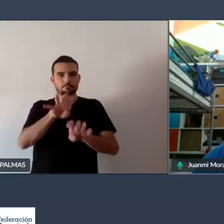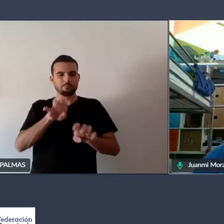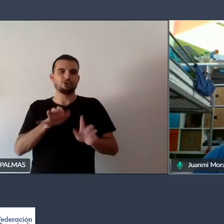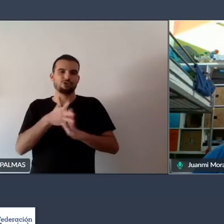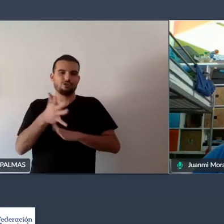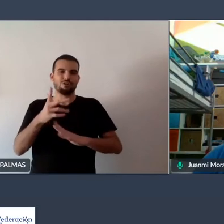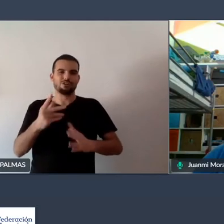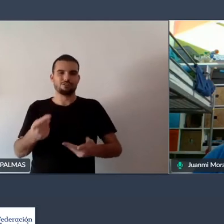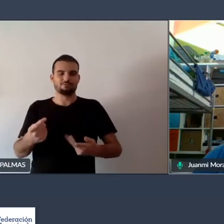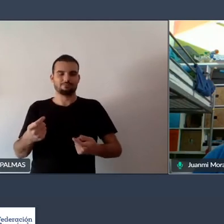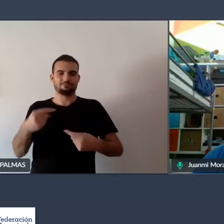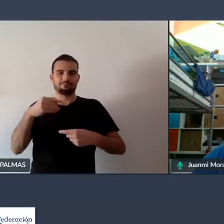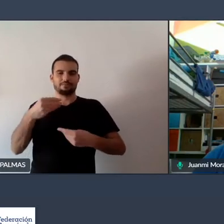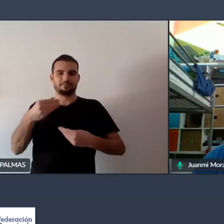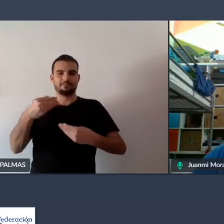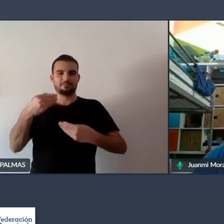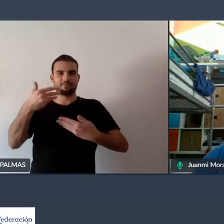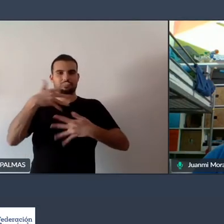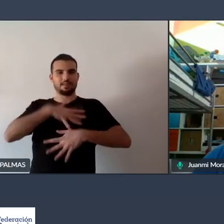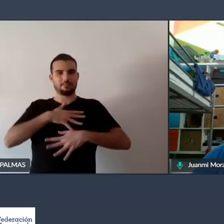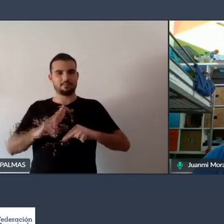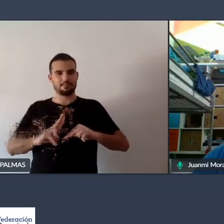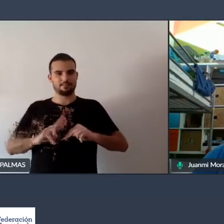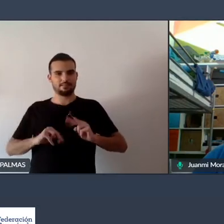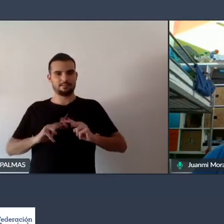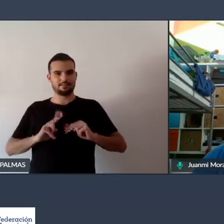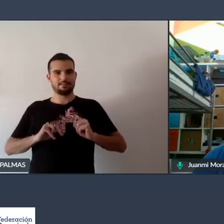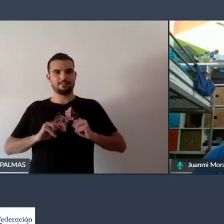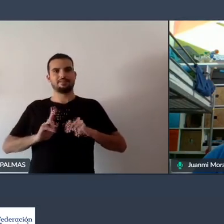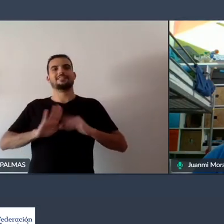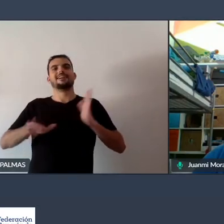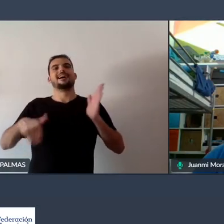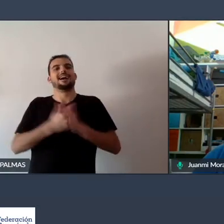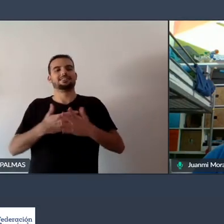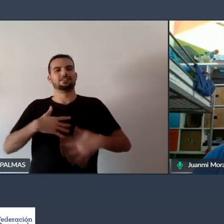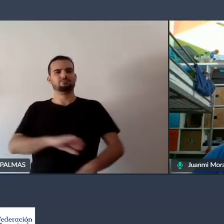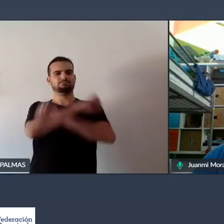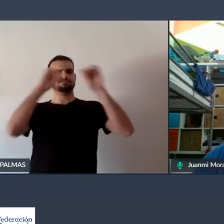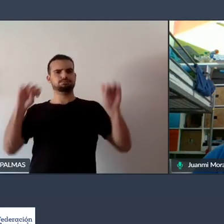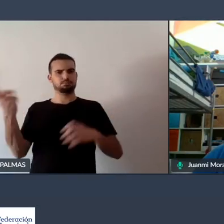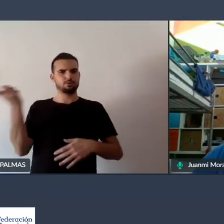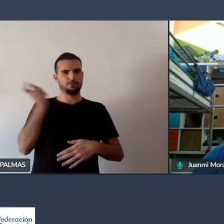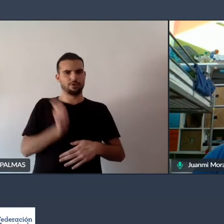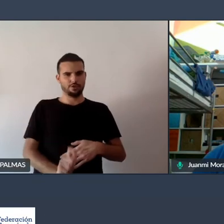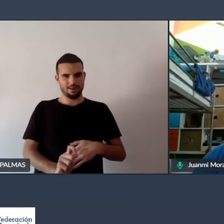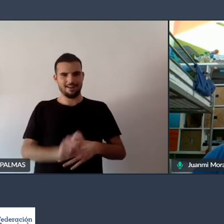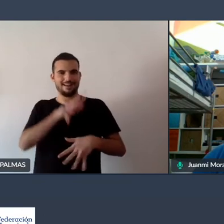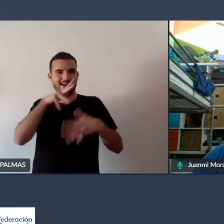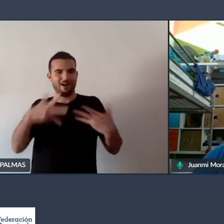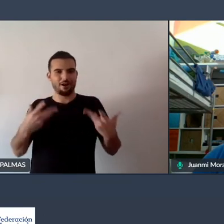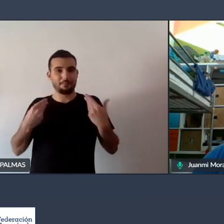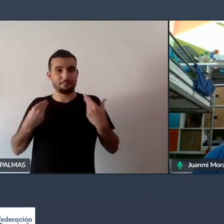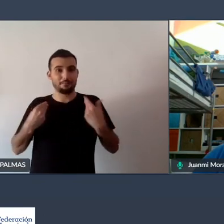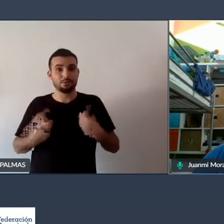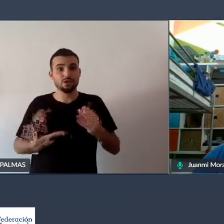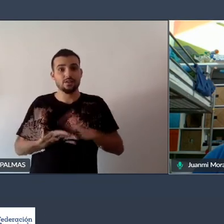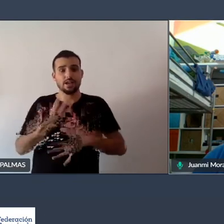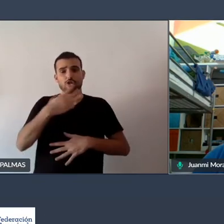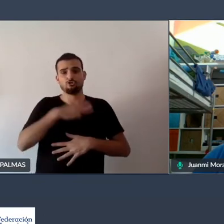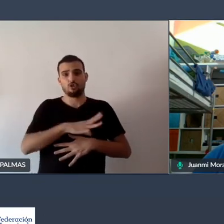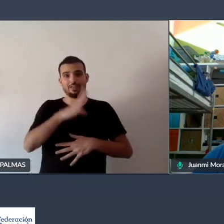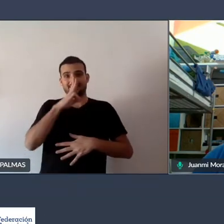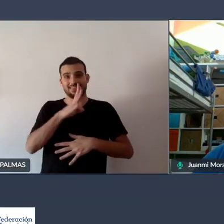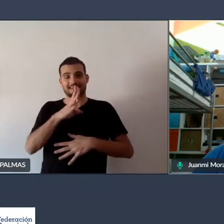que tendría la posibilidad de jugar en la Liga CB o como profesional. No significa que porque hayas estado 3 años en Juventud vaya a suceder,